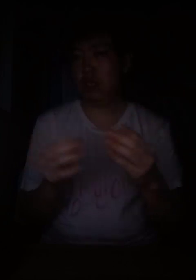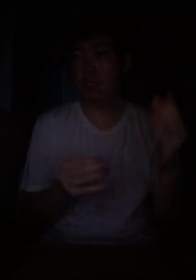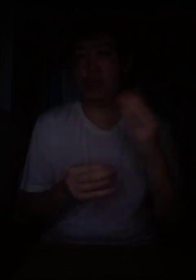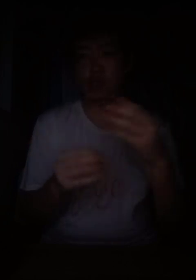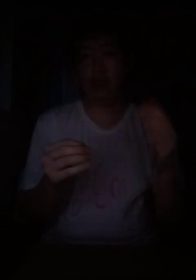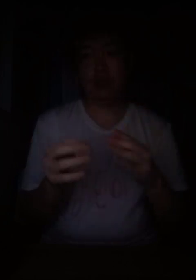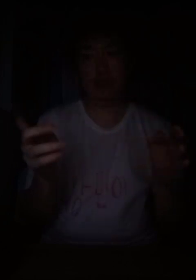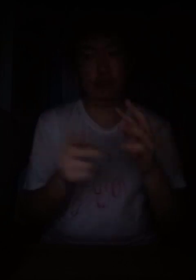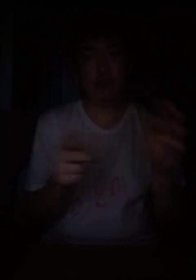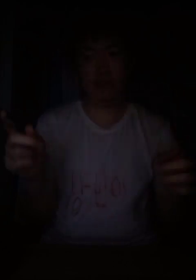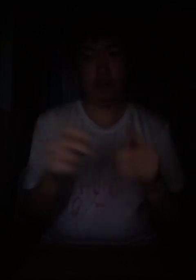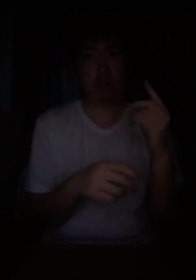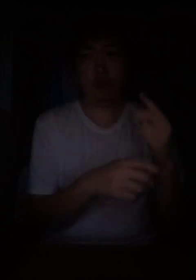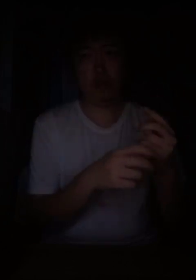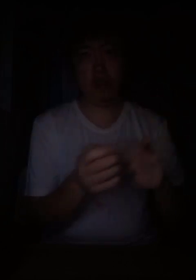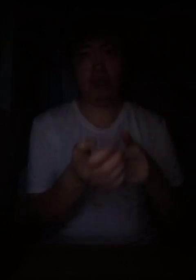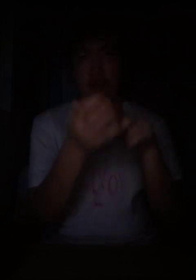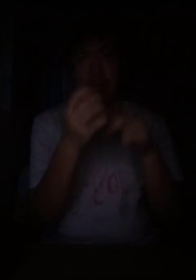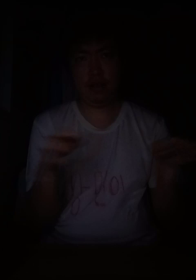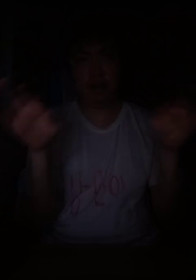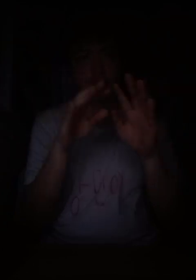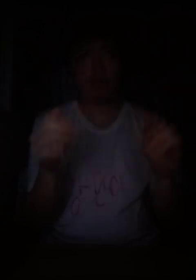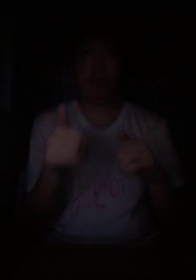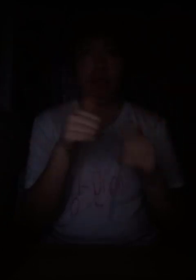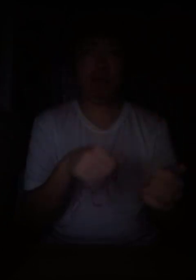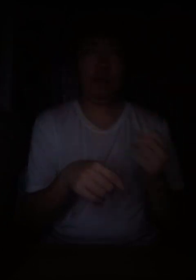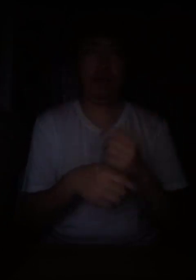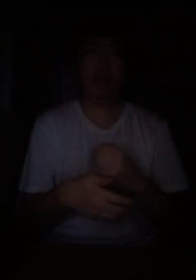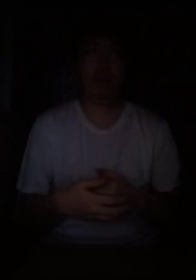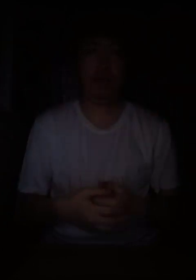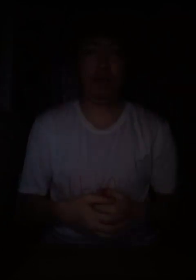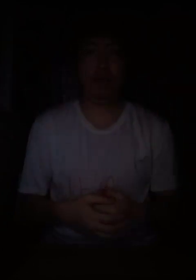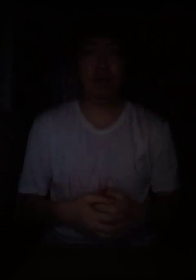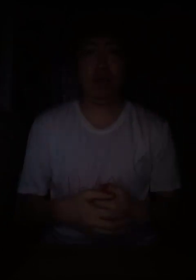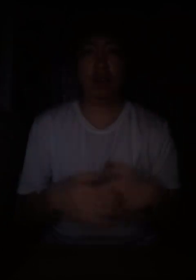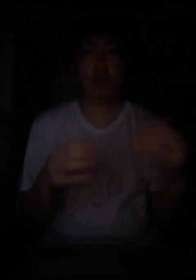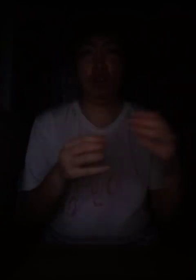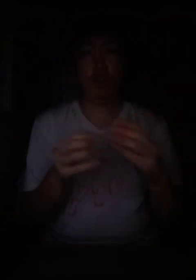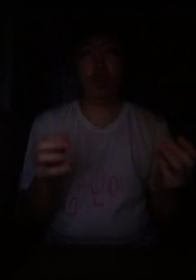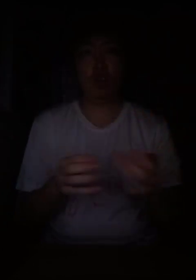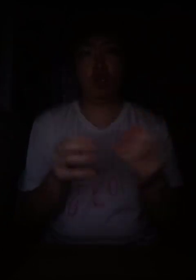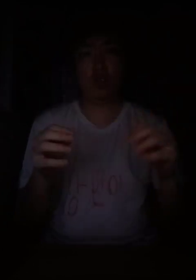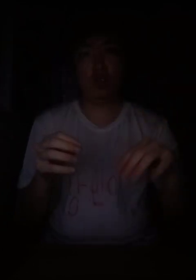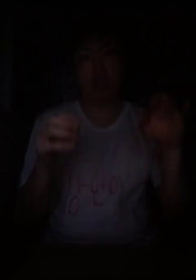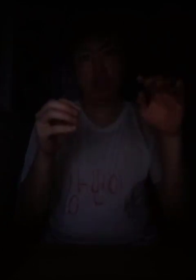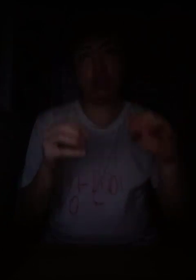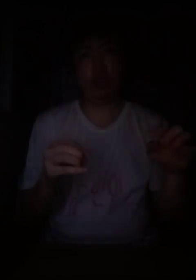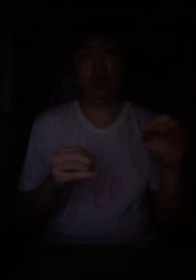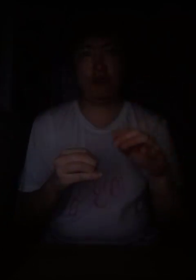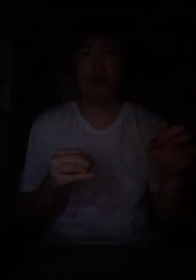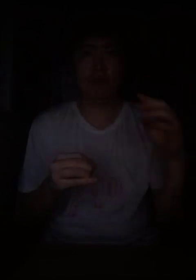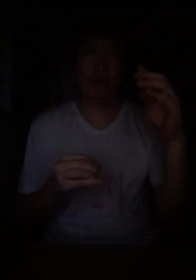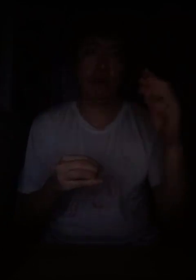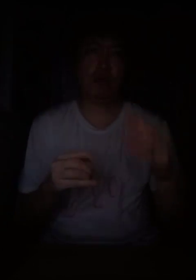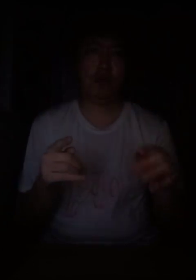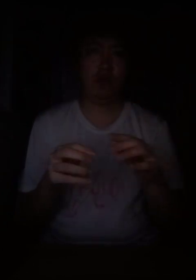50대 남성은 승강기 안에서 숨진 채 발견됐습니다. 지하 전체가 침수되면서 소방대원들이 지상 1층까지